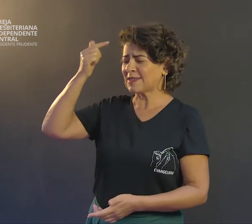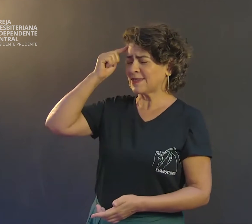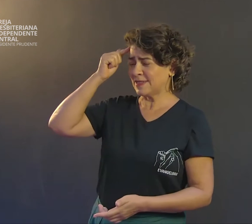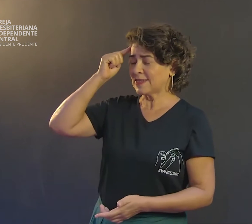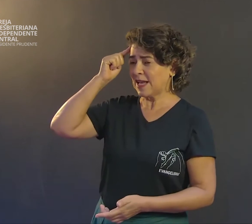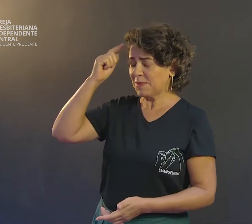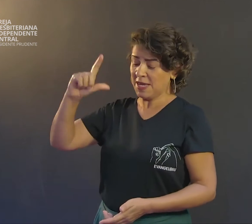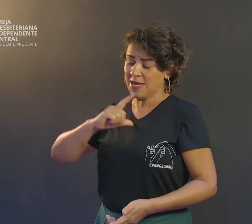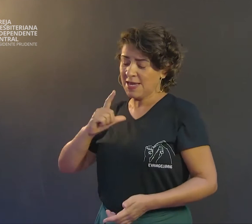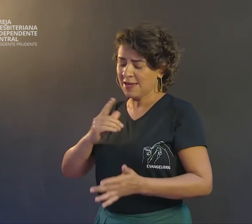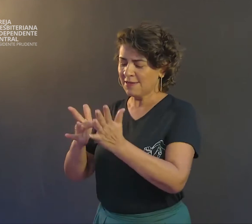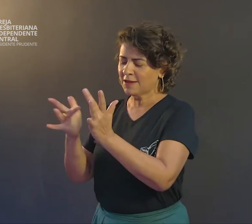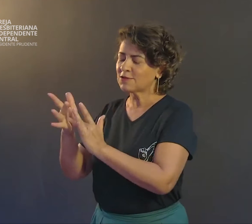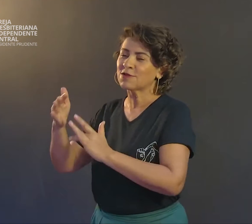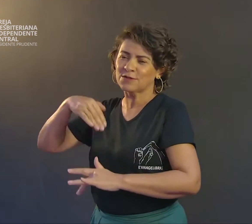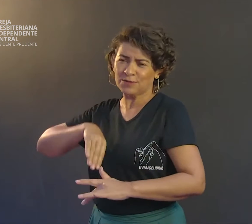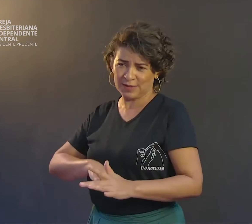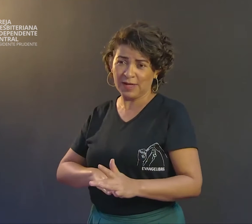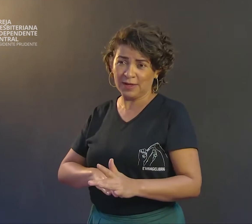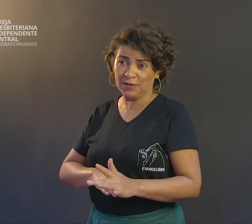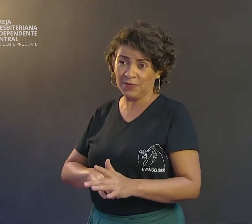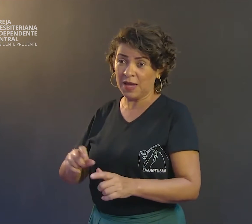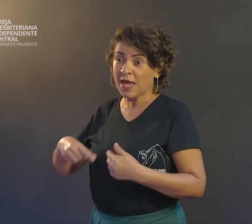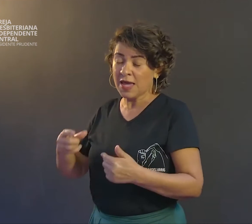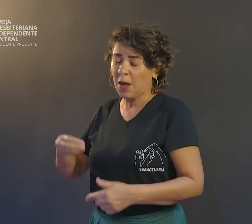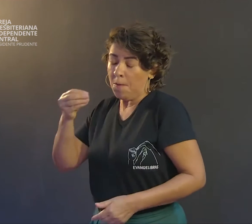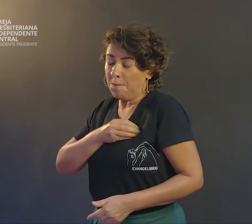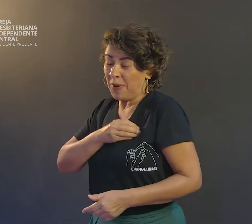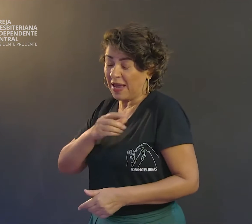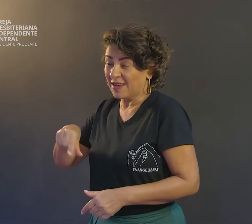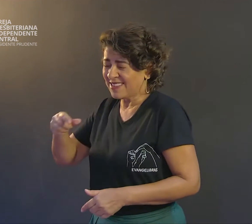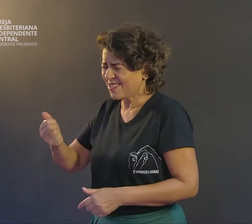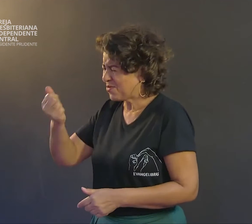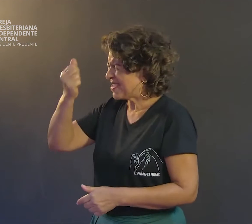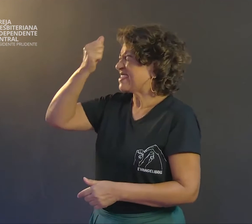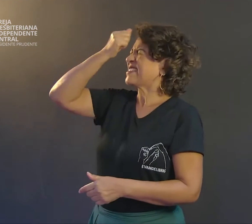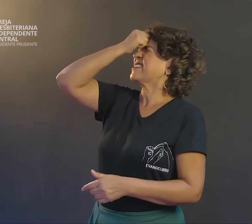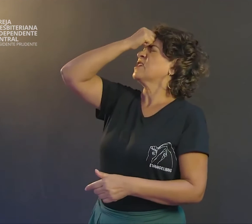Logo, ele é constrangido pelo Espírito Santo a se livrar do